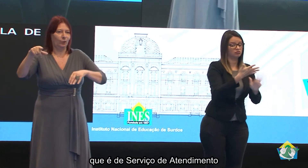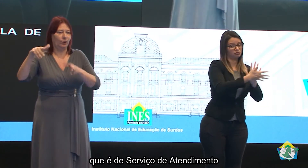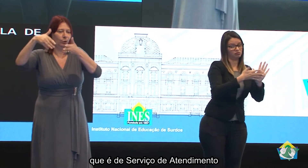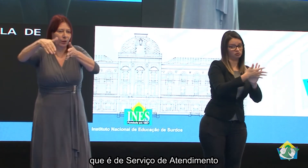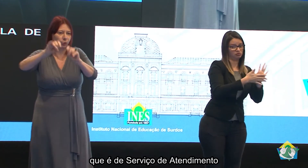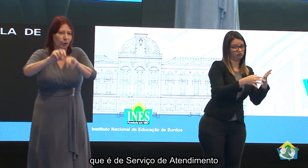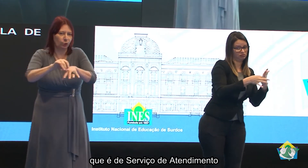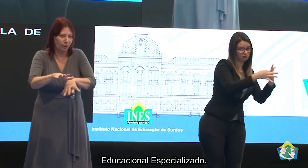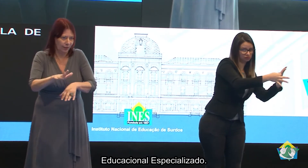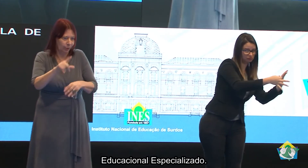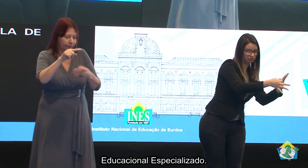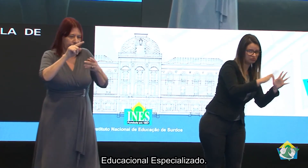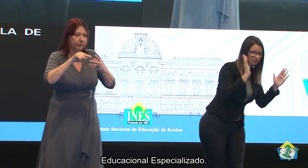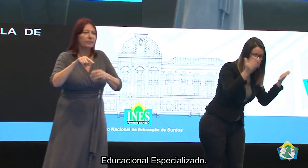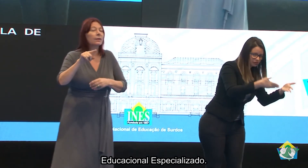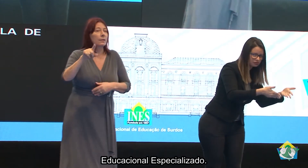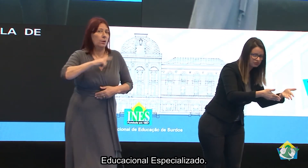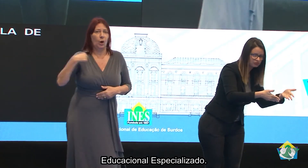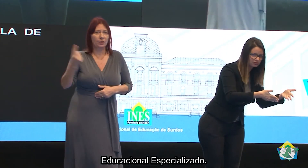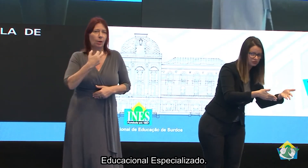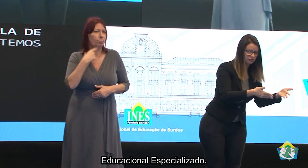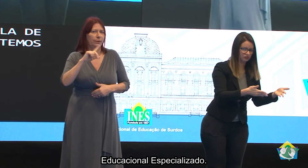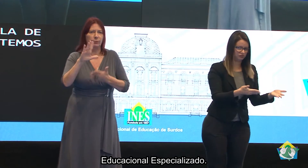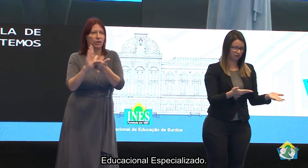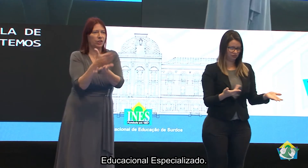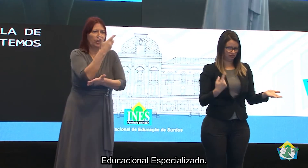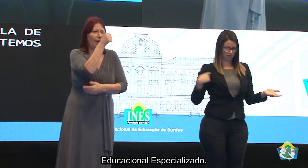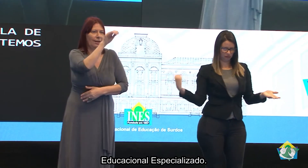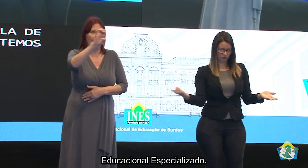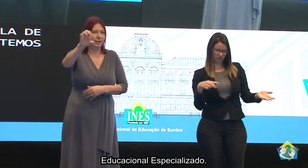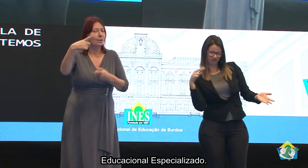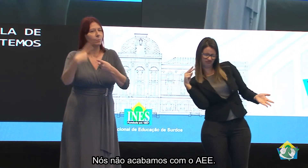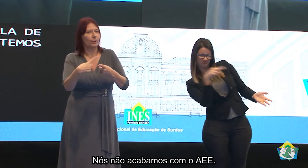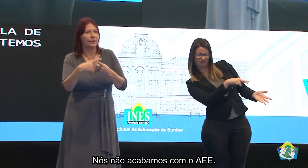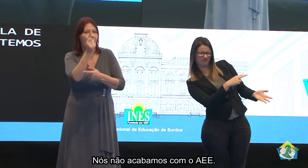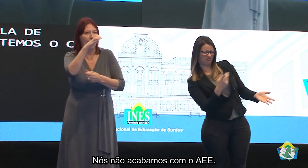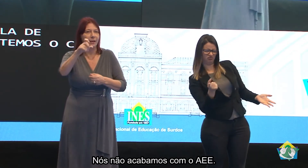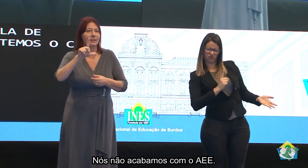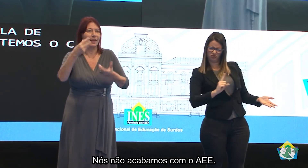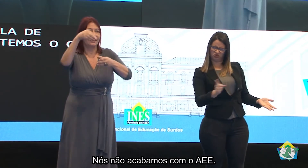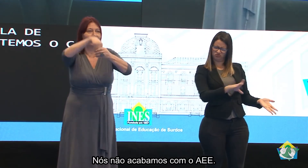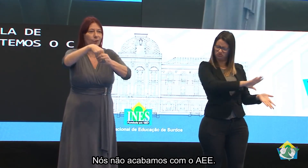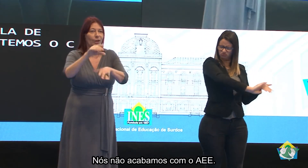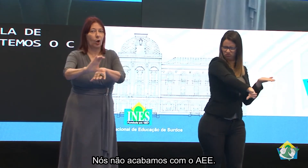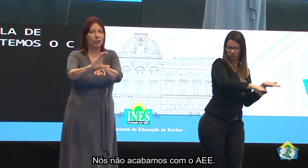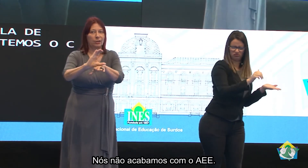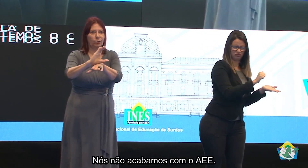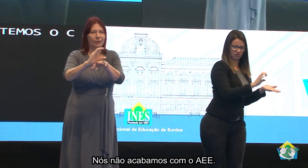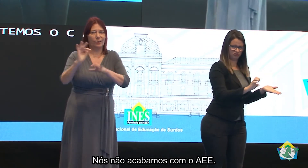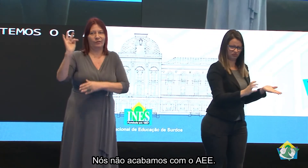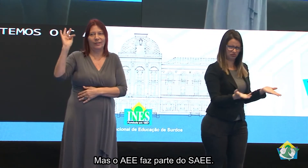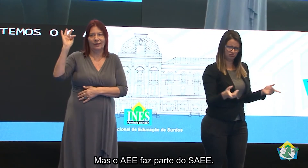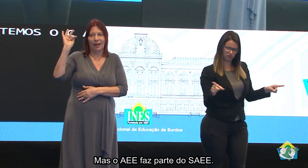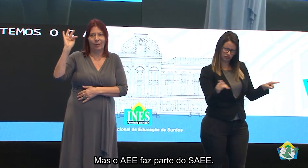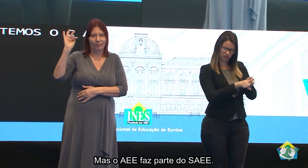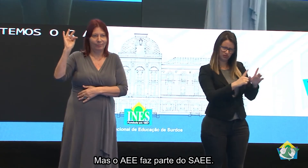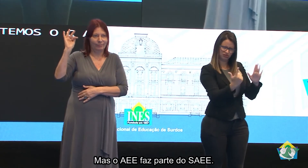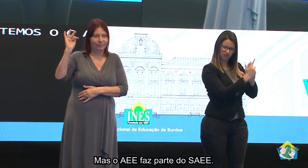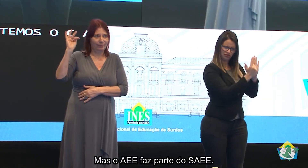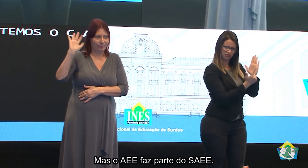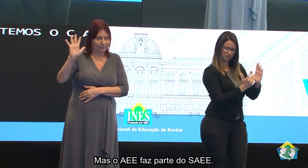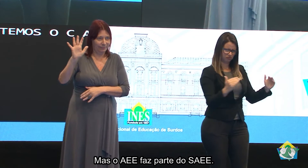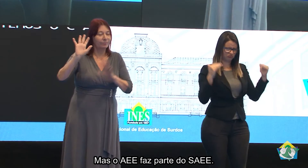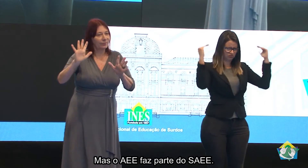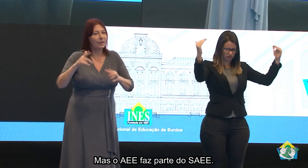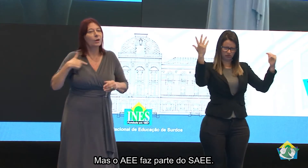Serviço de Atendimento Especializado, Educacional Especializado. Nós não acabamos com o AEE, mas o